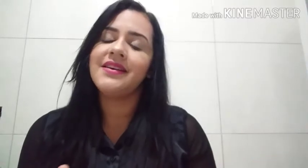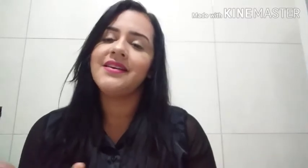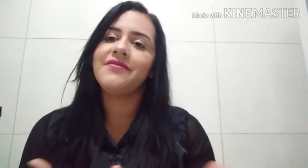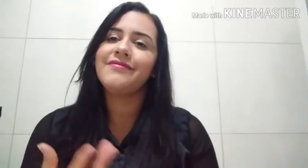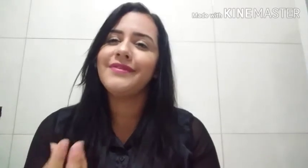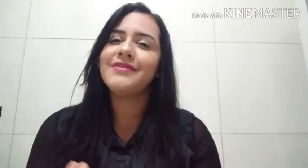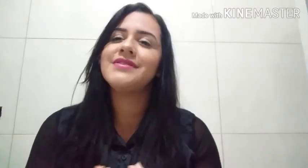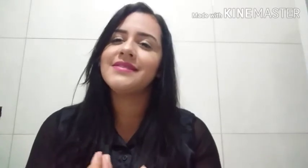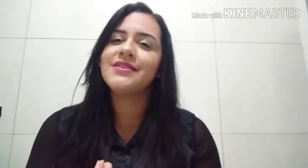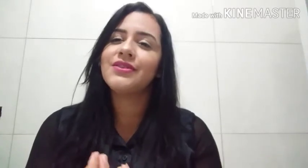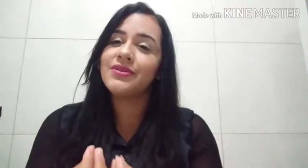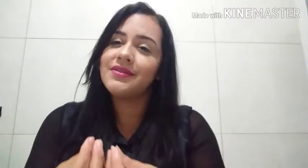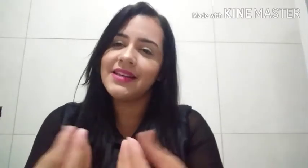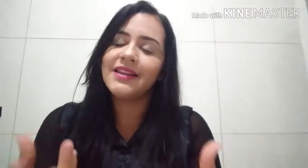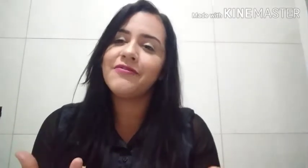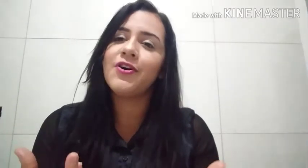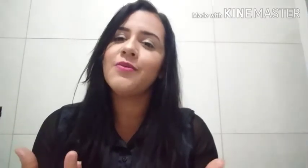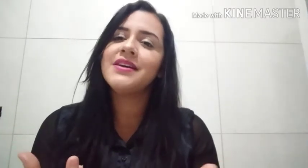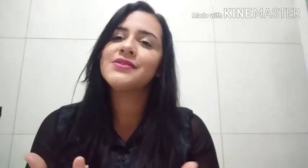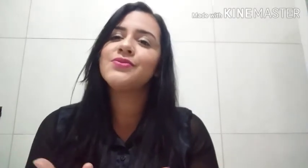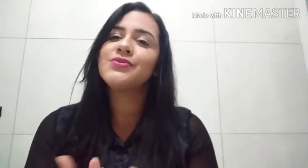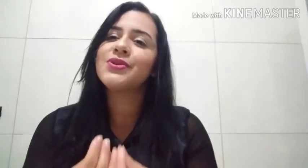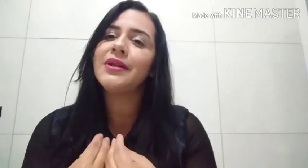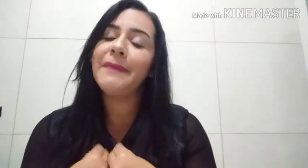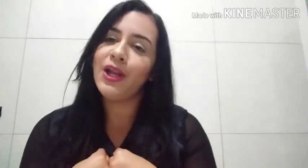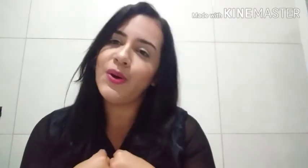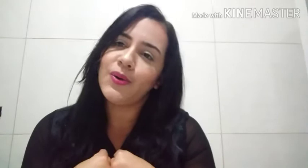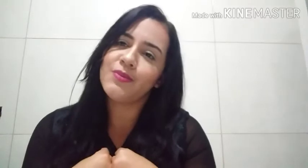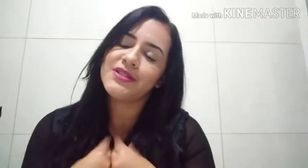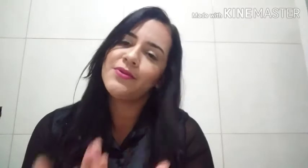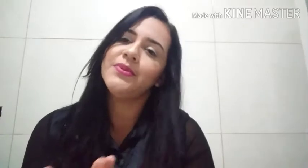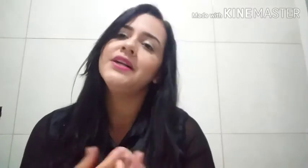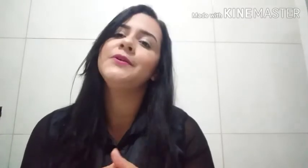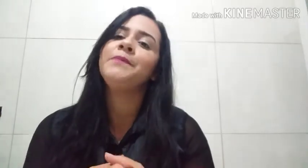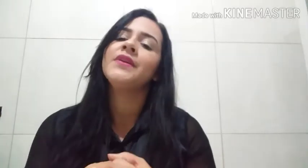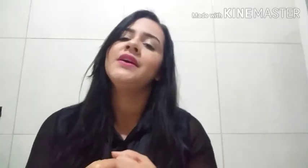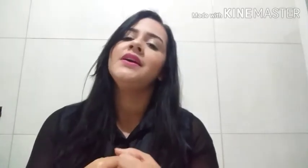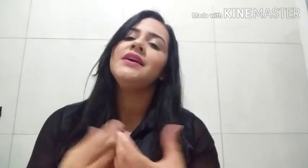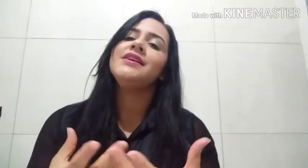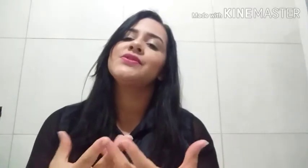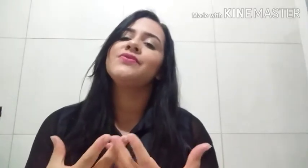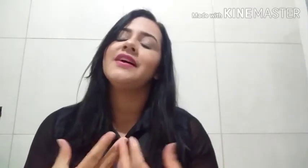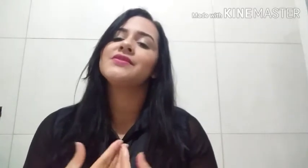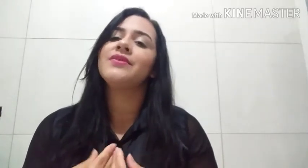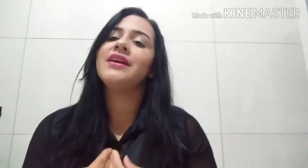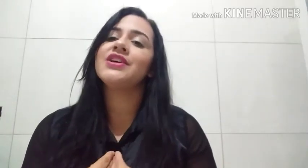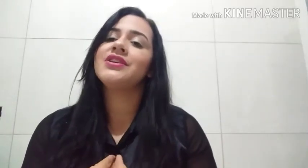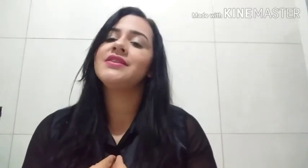E de certa forma isso nos torna melhor como ser humano. Isso faz com que a gente se